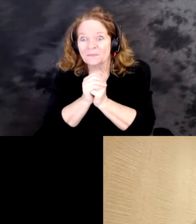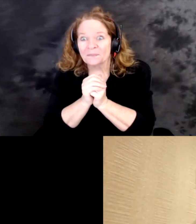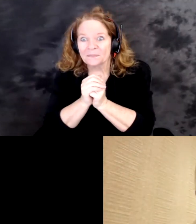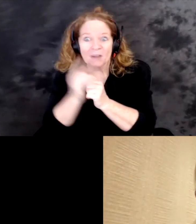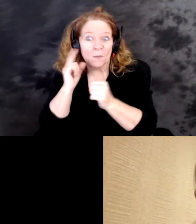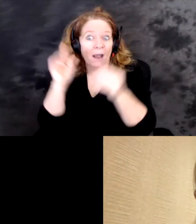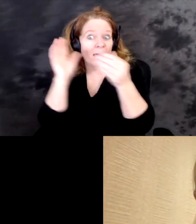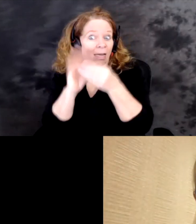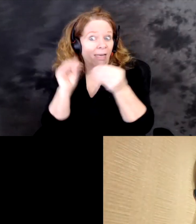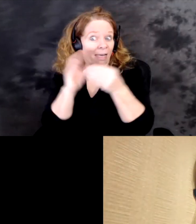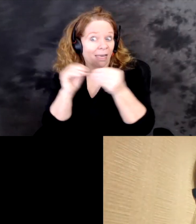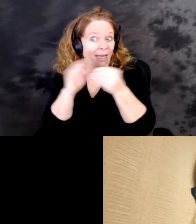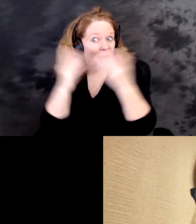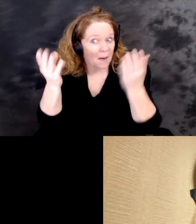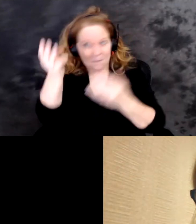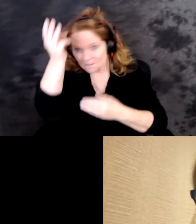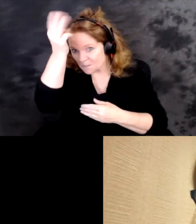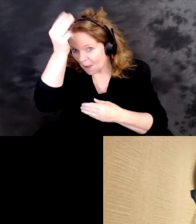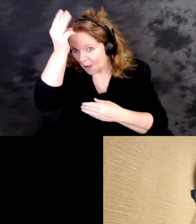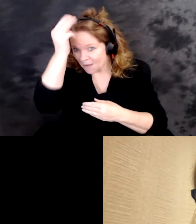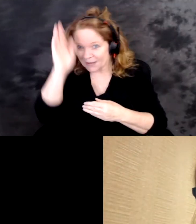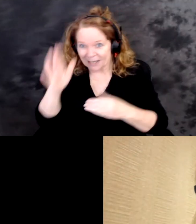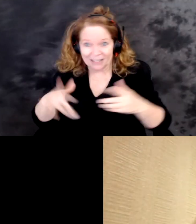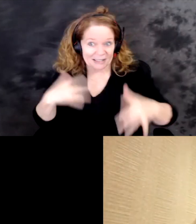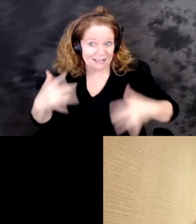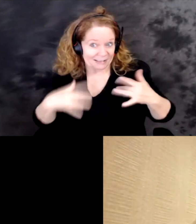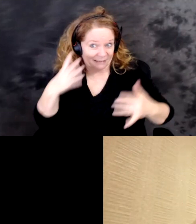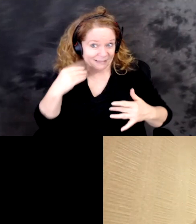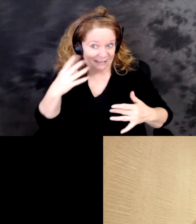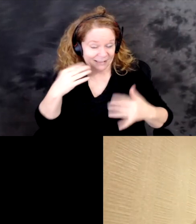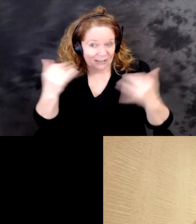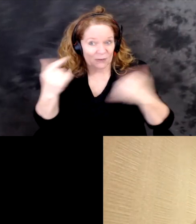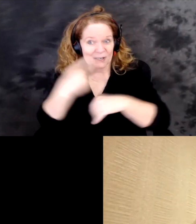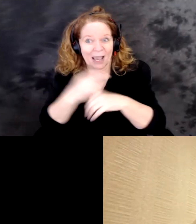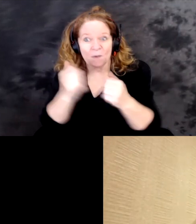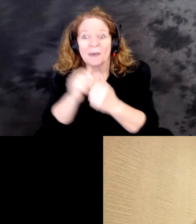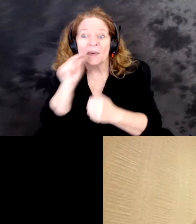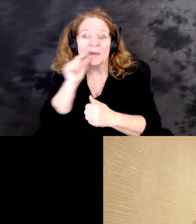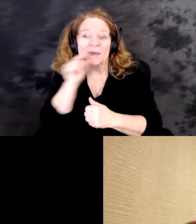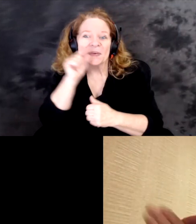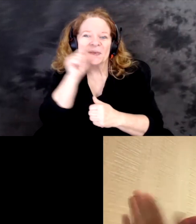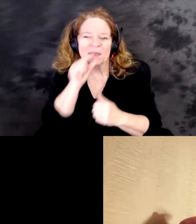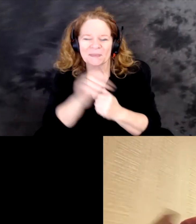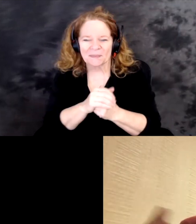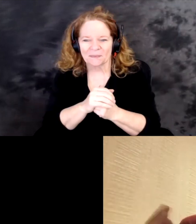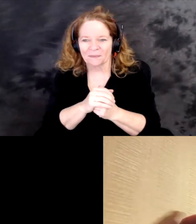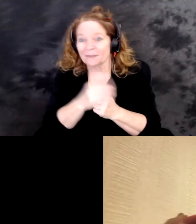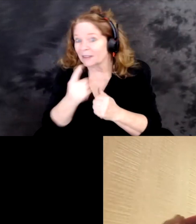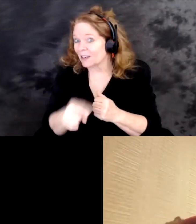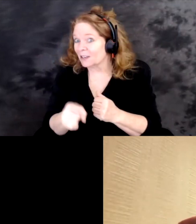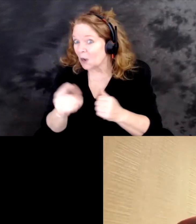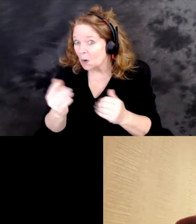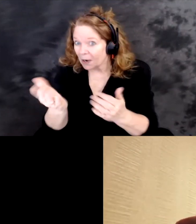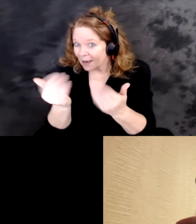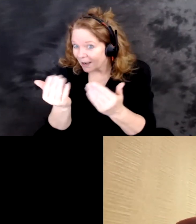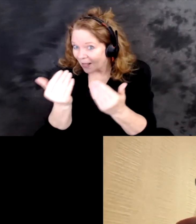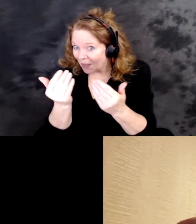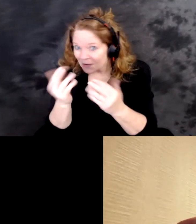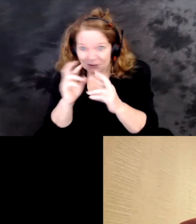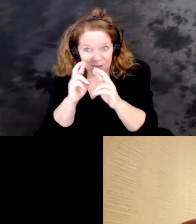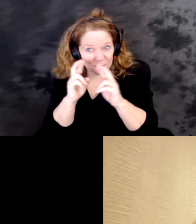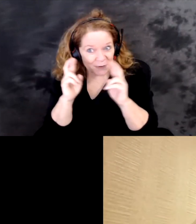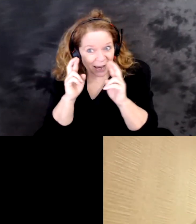aquí. Vamos a escuchar más de Marvin y sus aventuras el día de hoy con Gwen. Y así